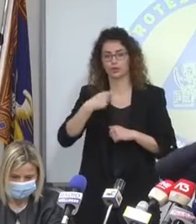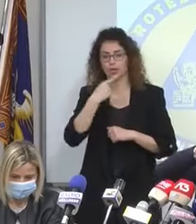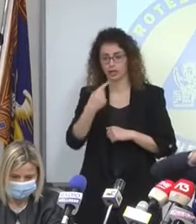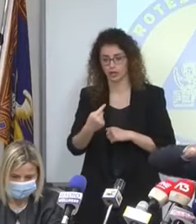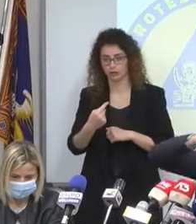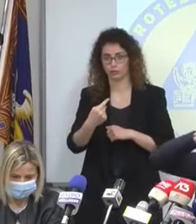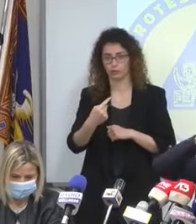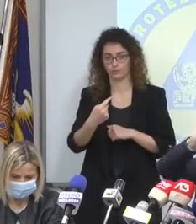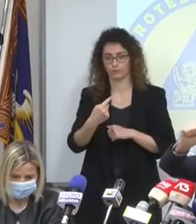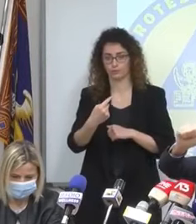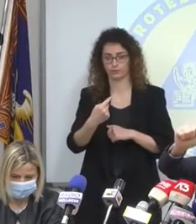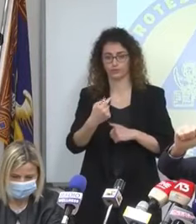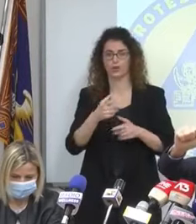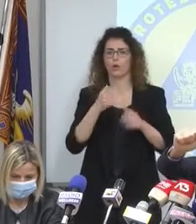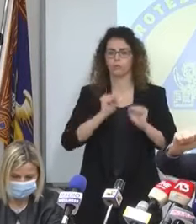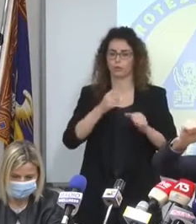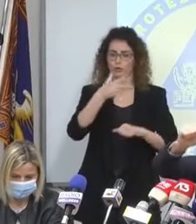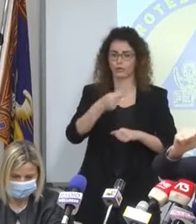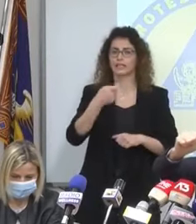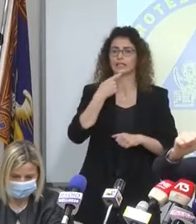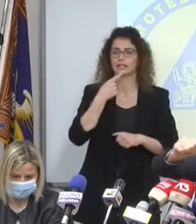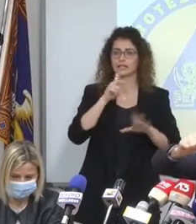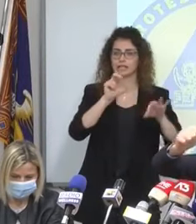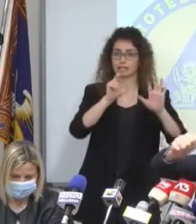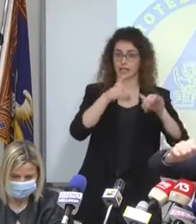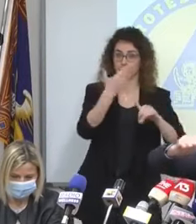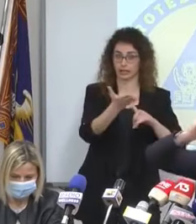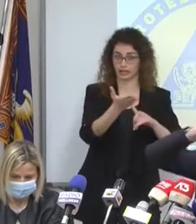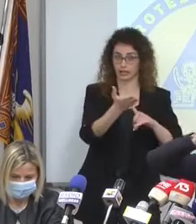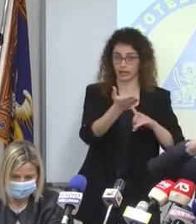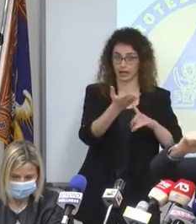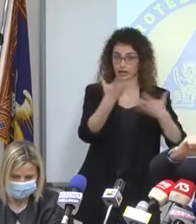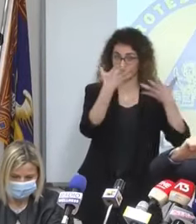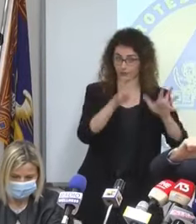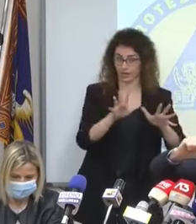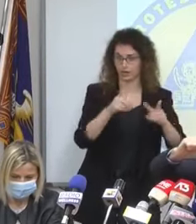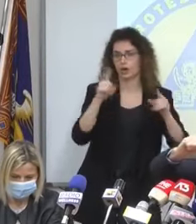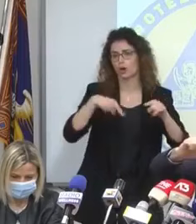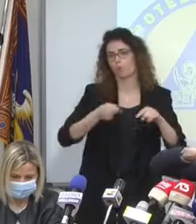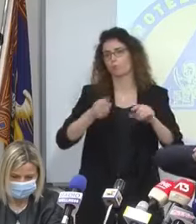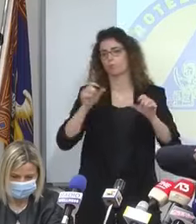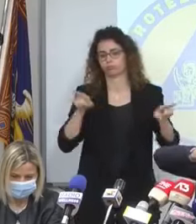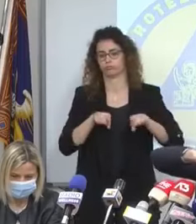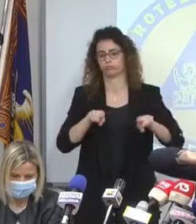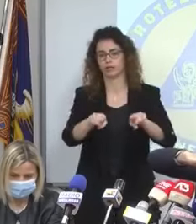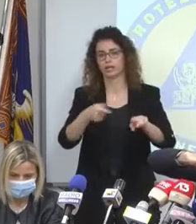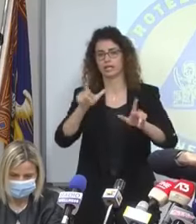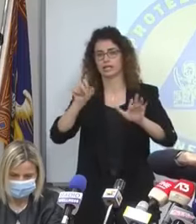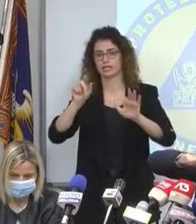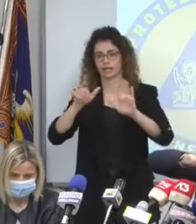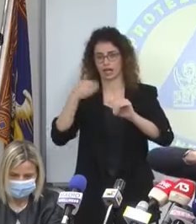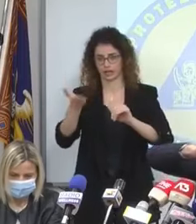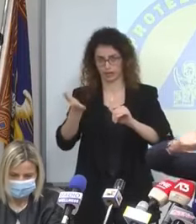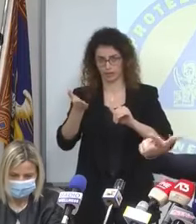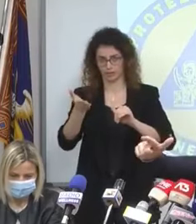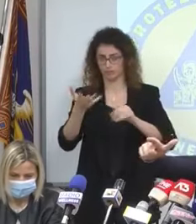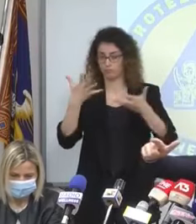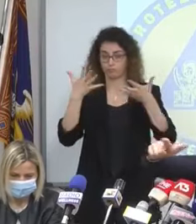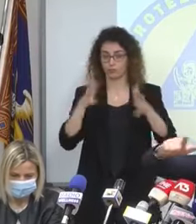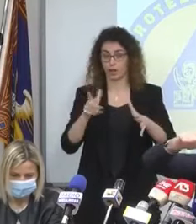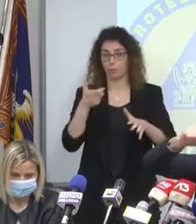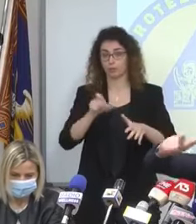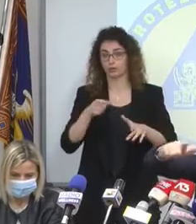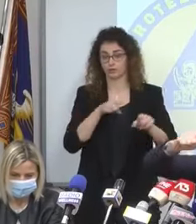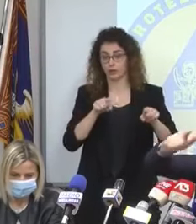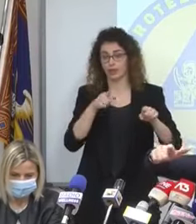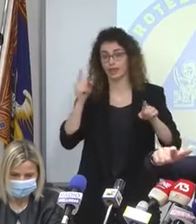detto vaccinate over 80, quando gli finite o in contemporanea over 70, vi fermate qui perché parallelamente